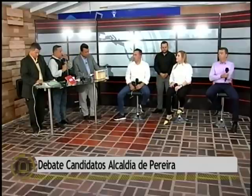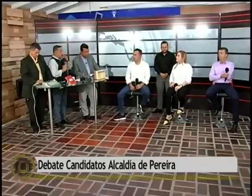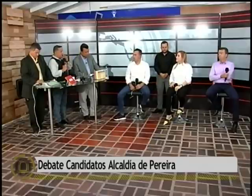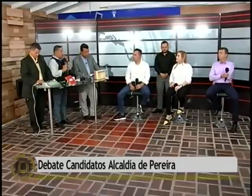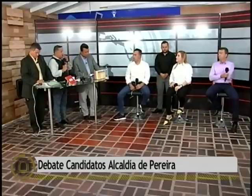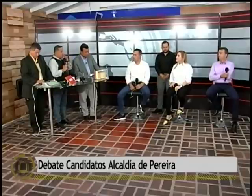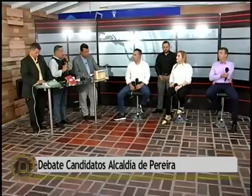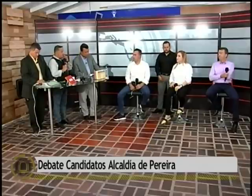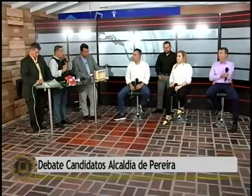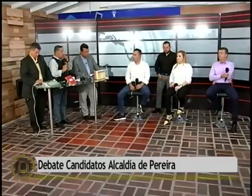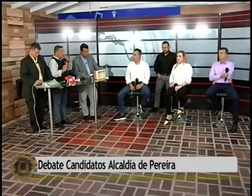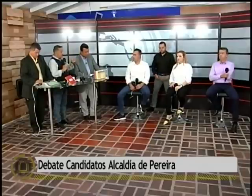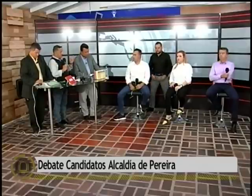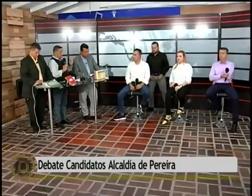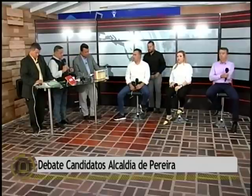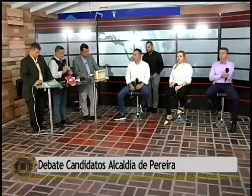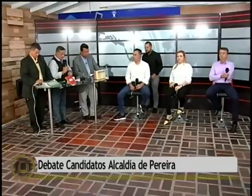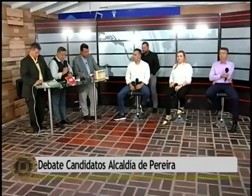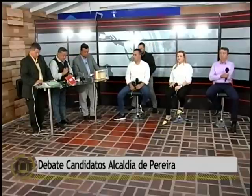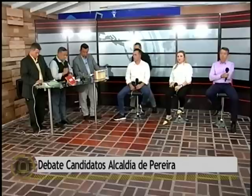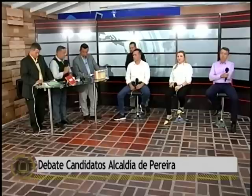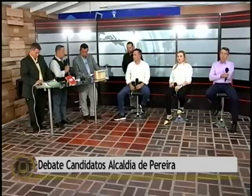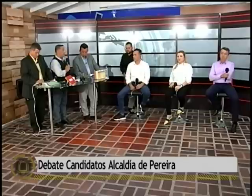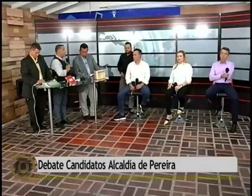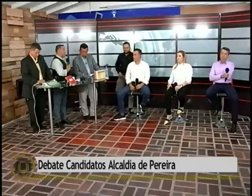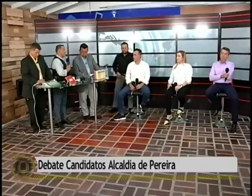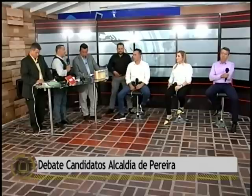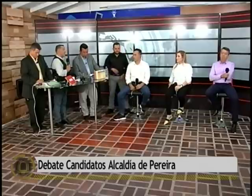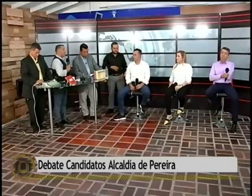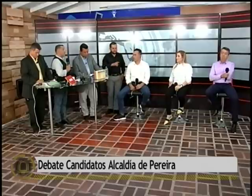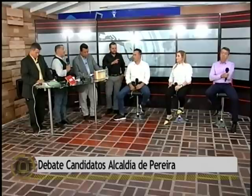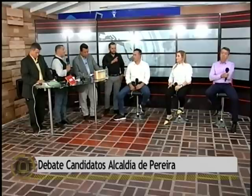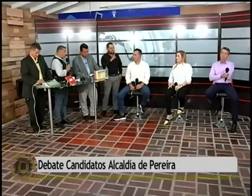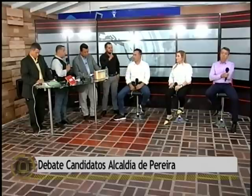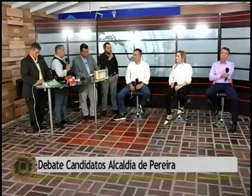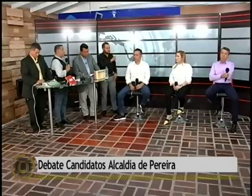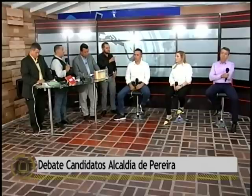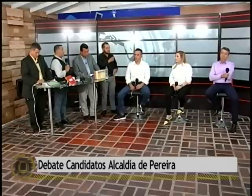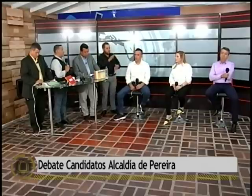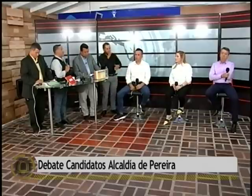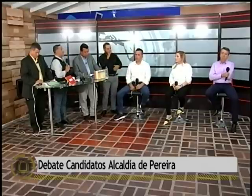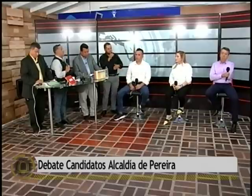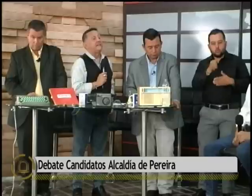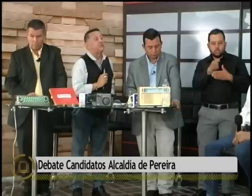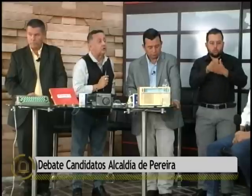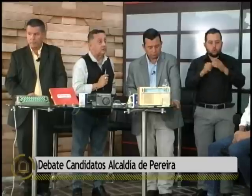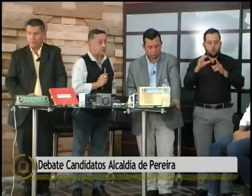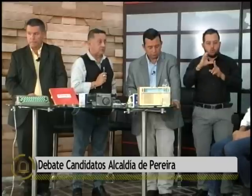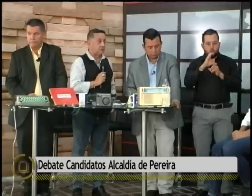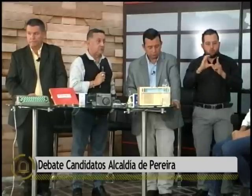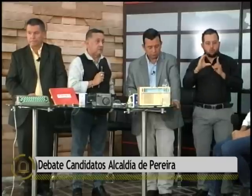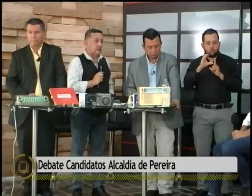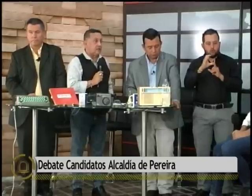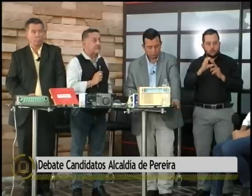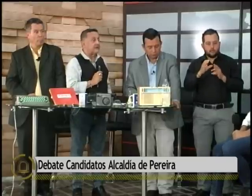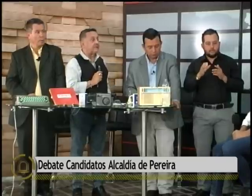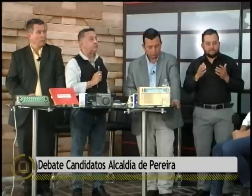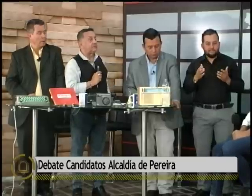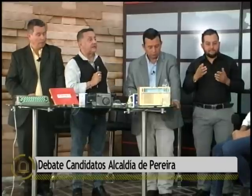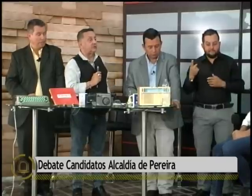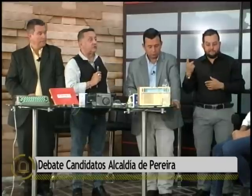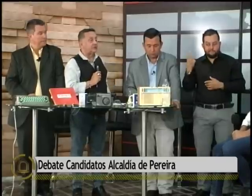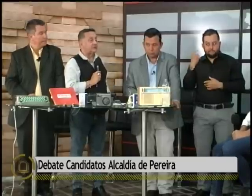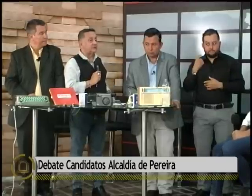Les voy a hacer una pregunta, me está preguntando Cabiza, es un gestor cultural, es un escritor, y me